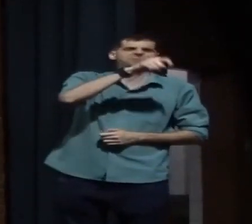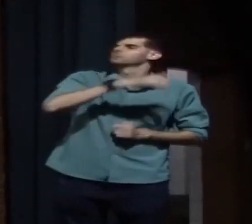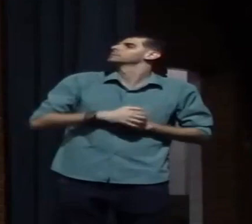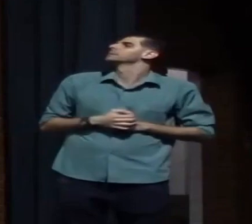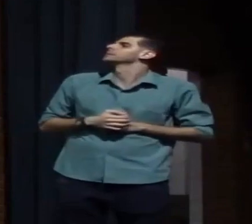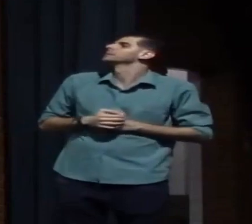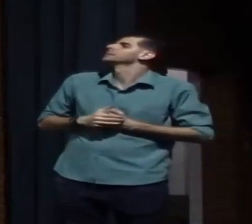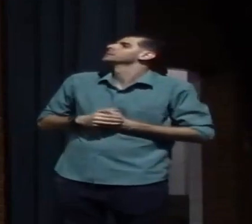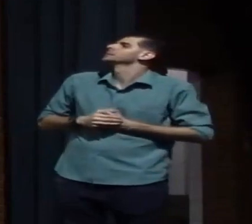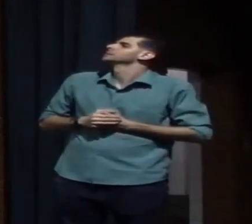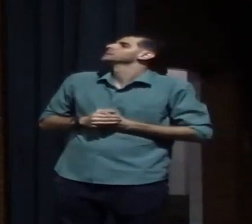O próximo slide.